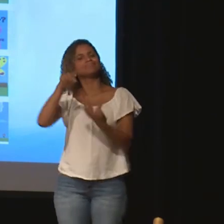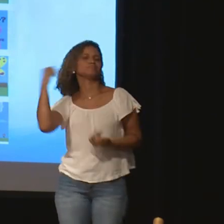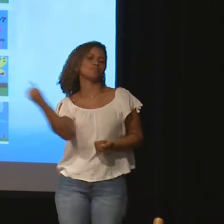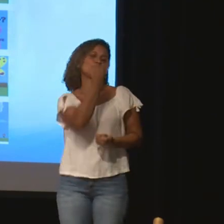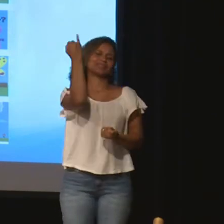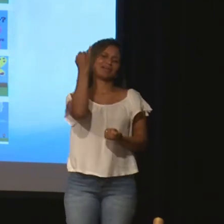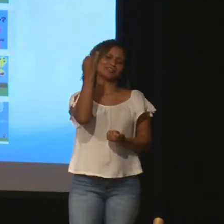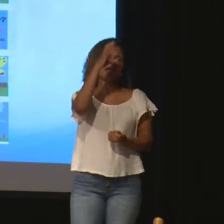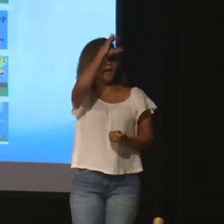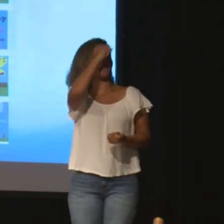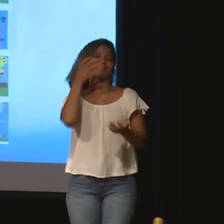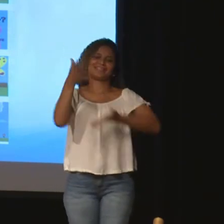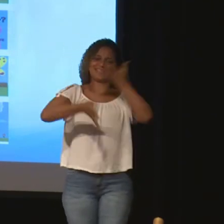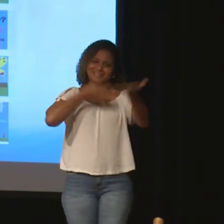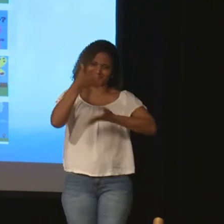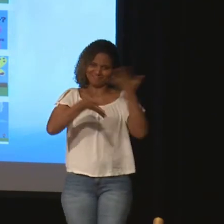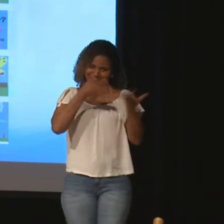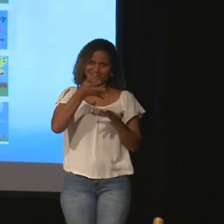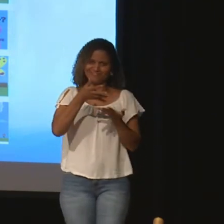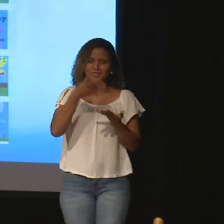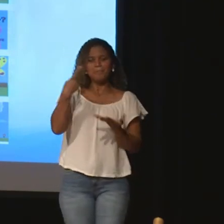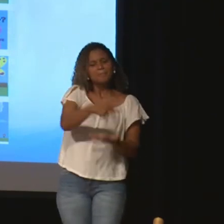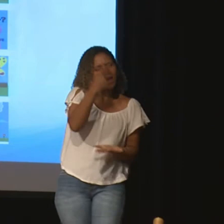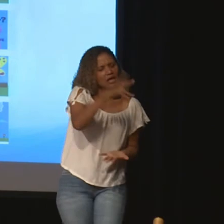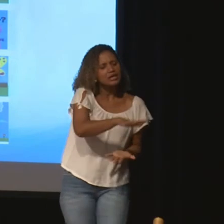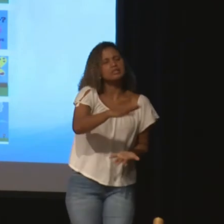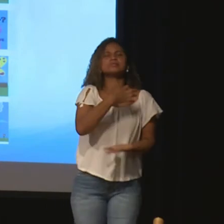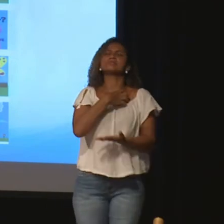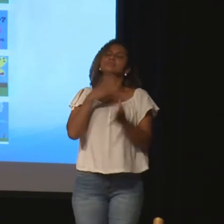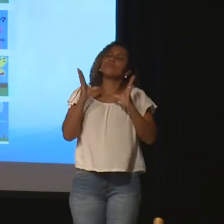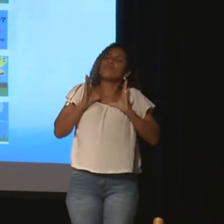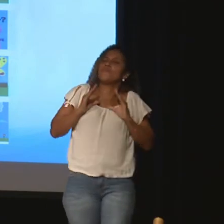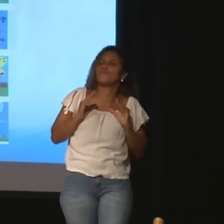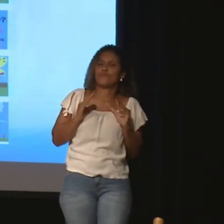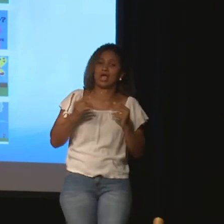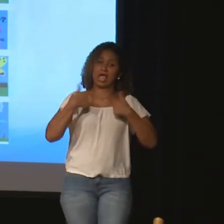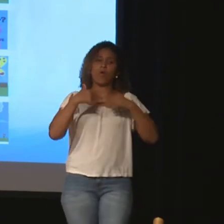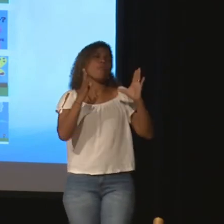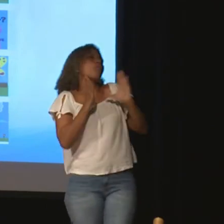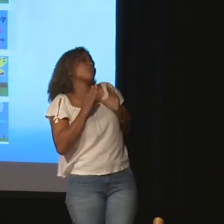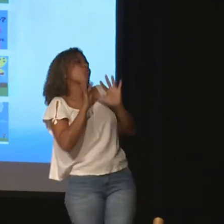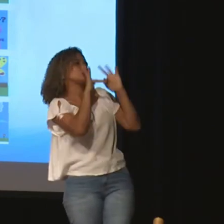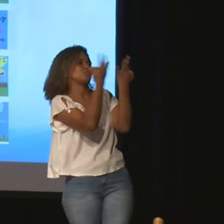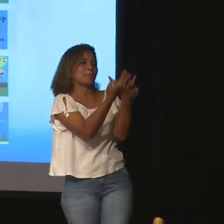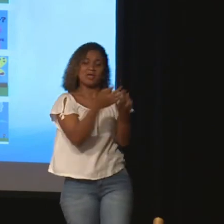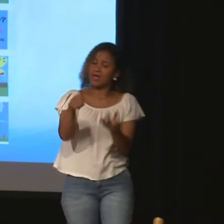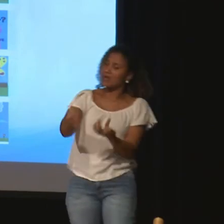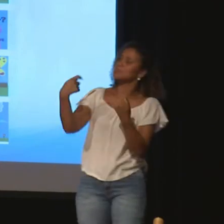as famílias o quão é importante aprender a se comunicar em Libras, para as crianças se sentirem também confortáveis.